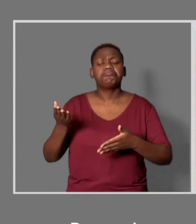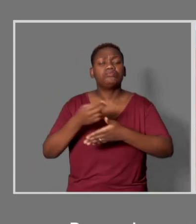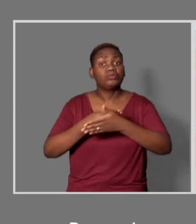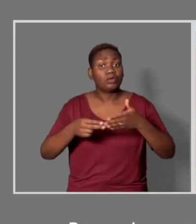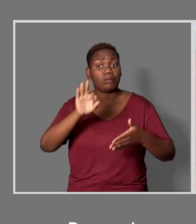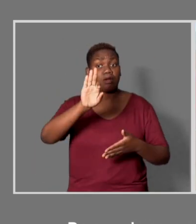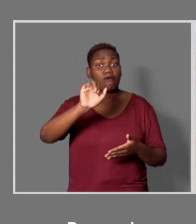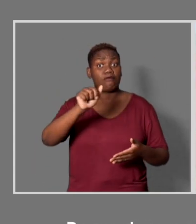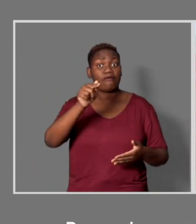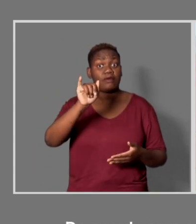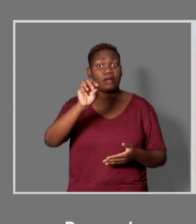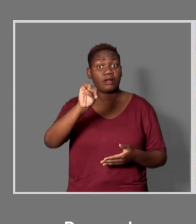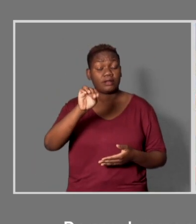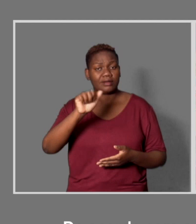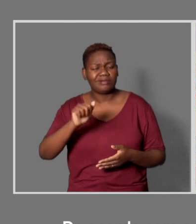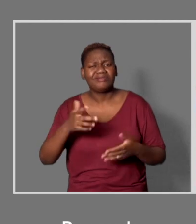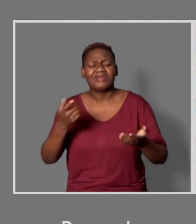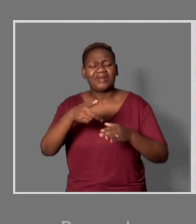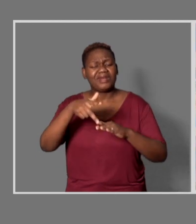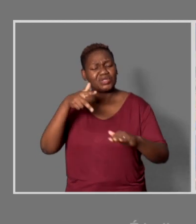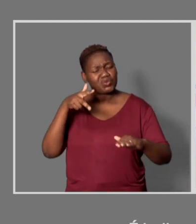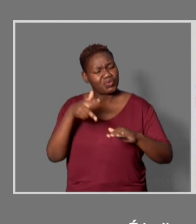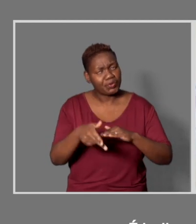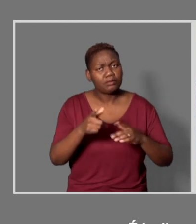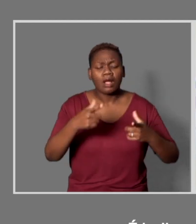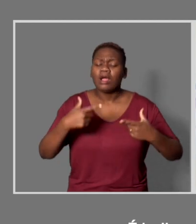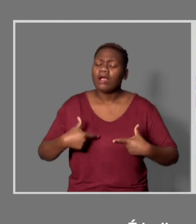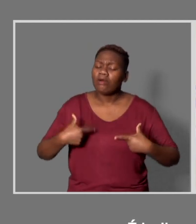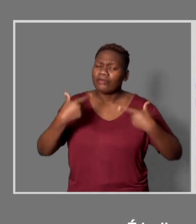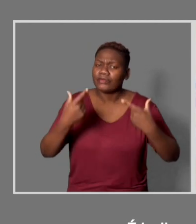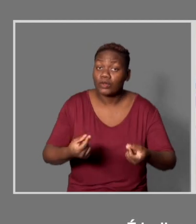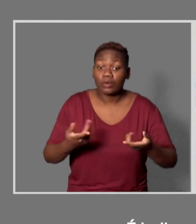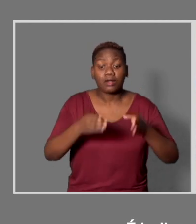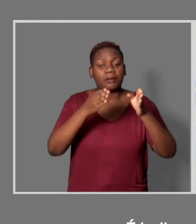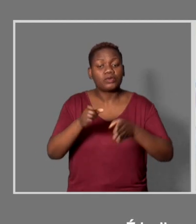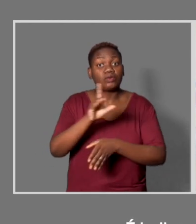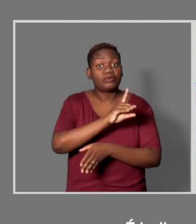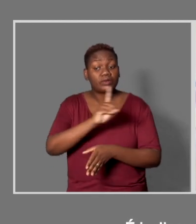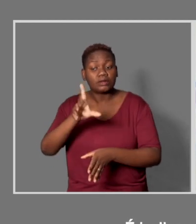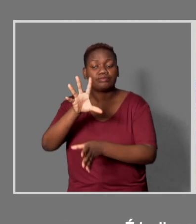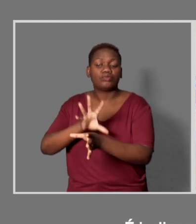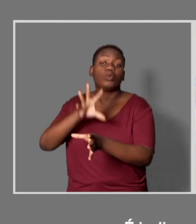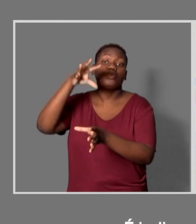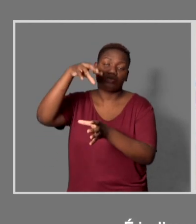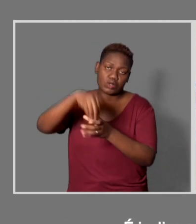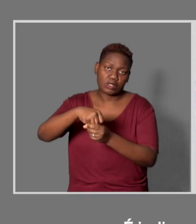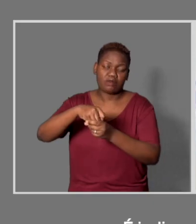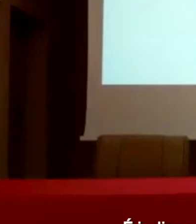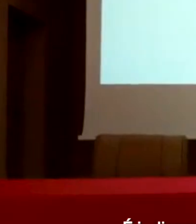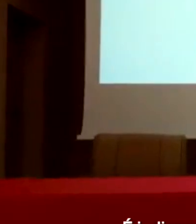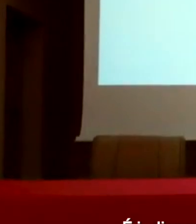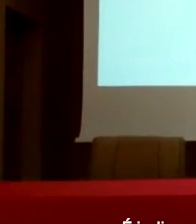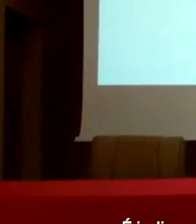com a médica clínica geral Fátima Abagassam, é indispensável a inclusão de pessoas com deficiência na busca de